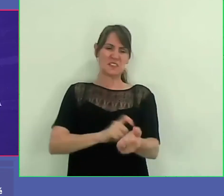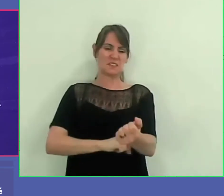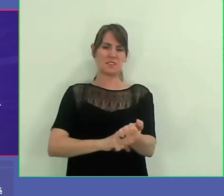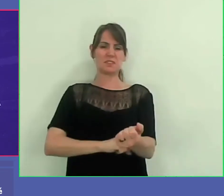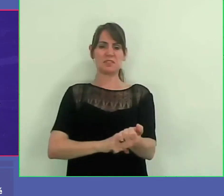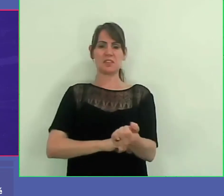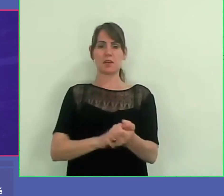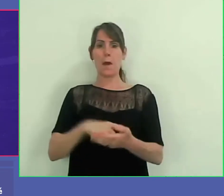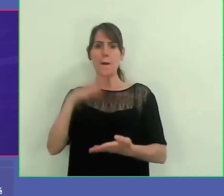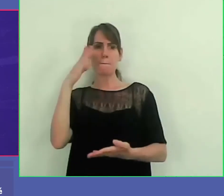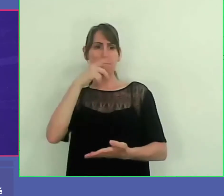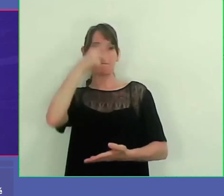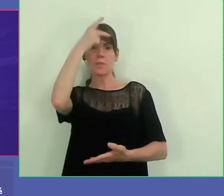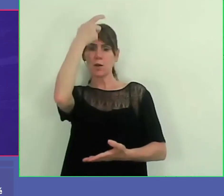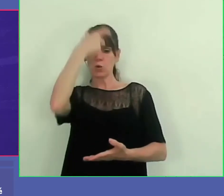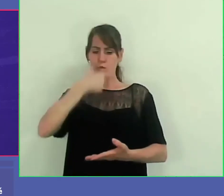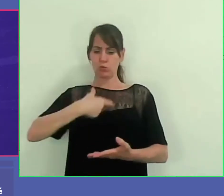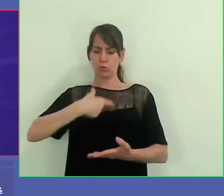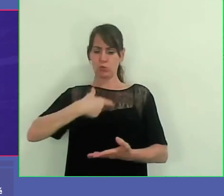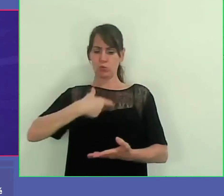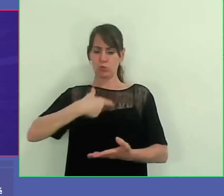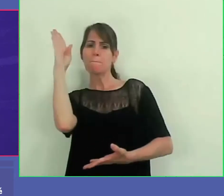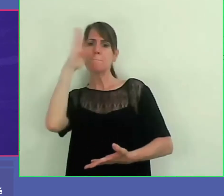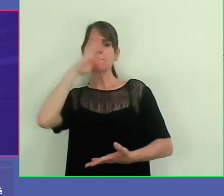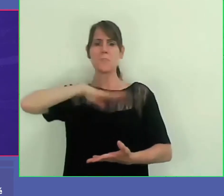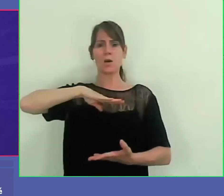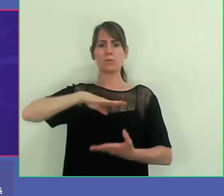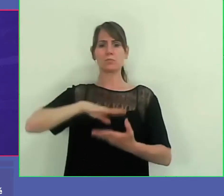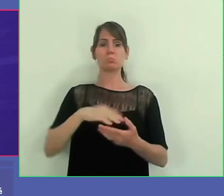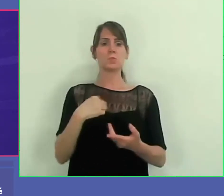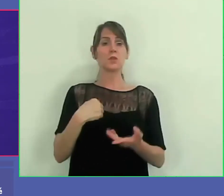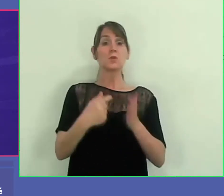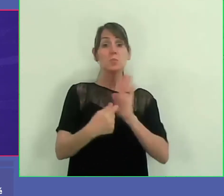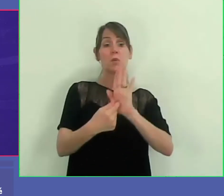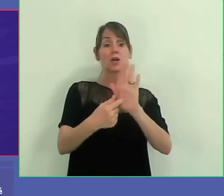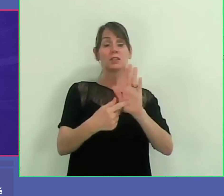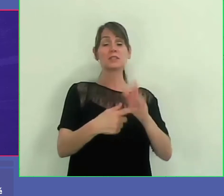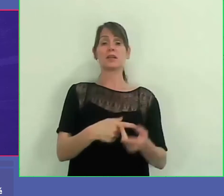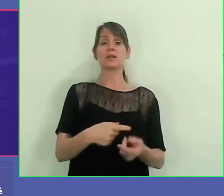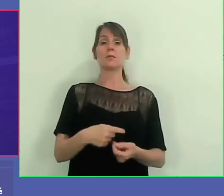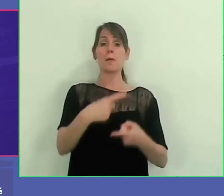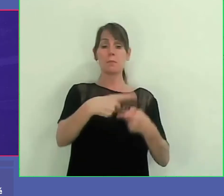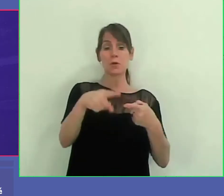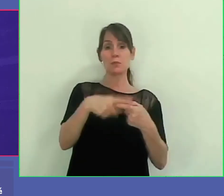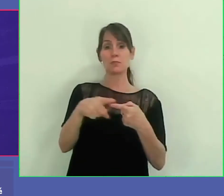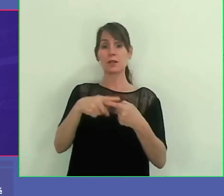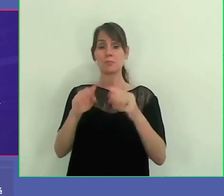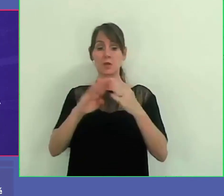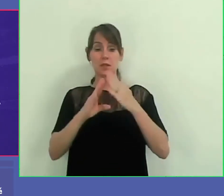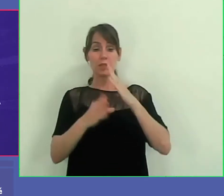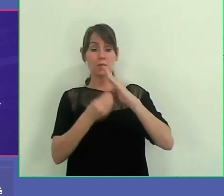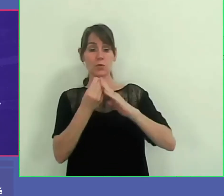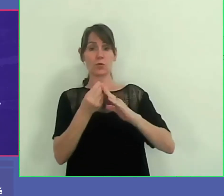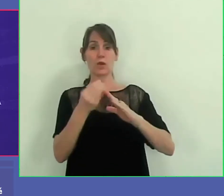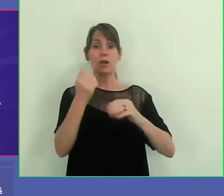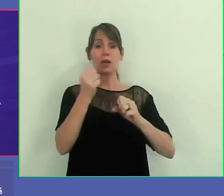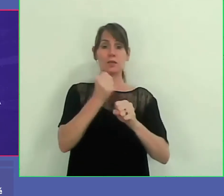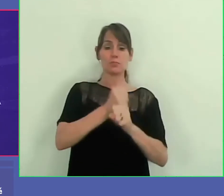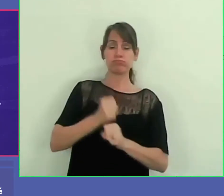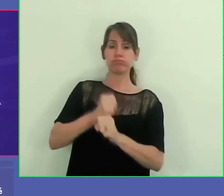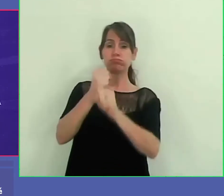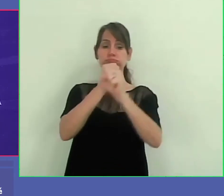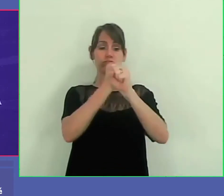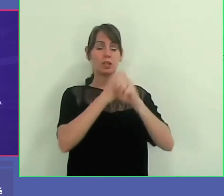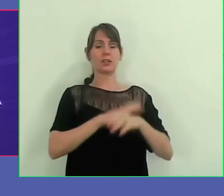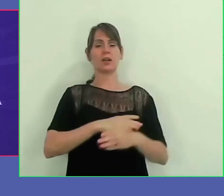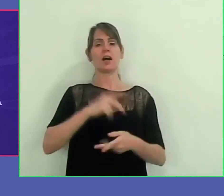maldade. Irmão, todos esses são problemas de edificação. Problema para a edificação. Maldade, difamação. Irmão, nós